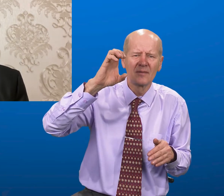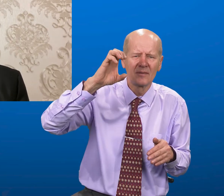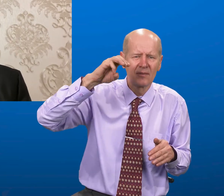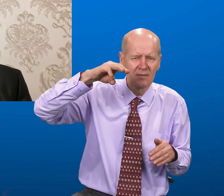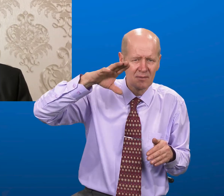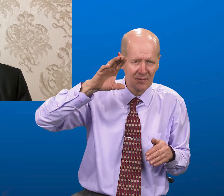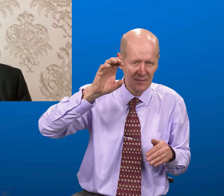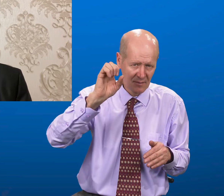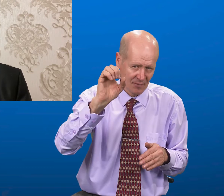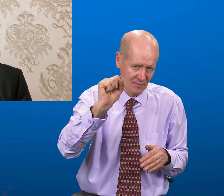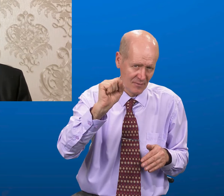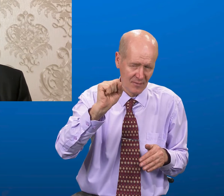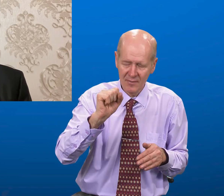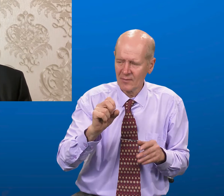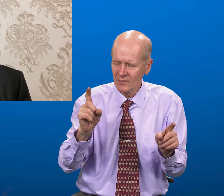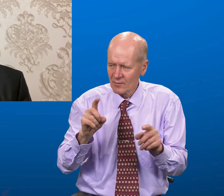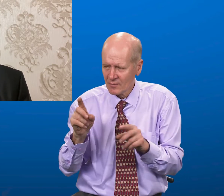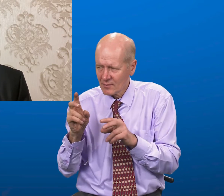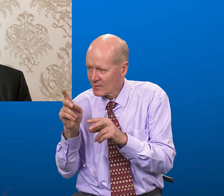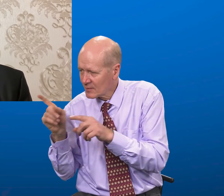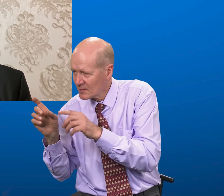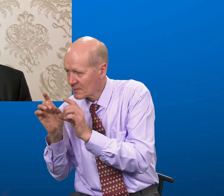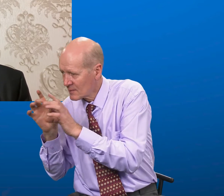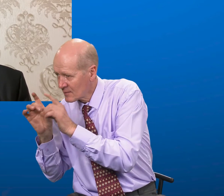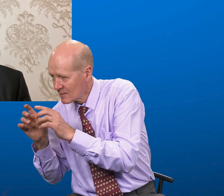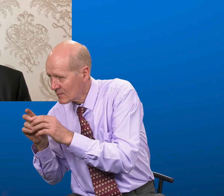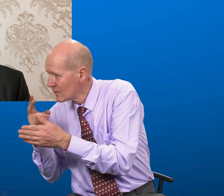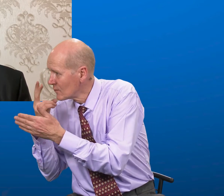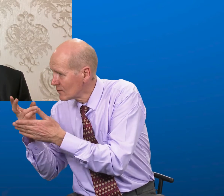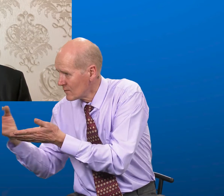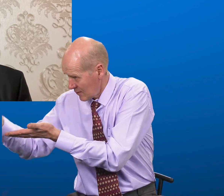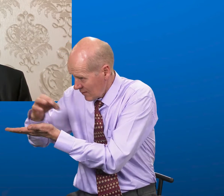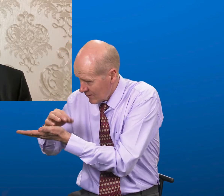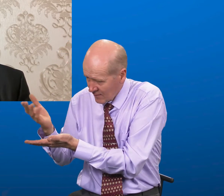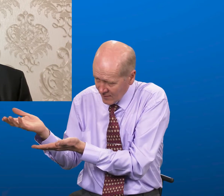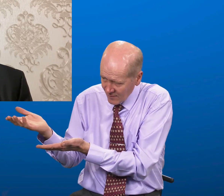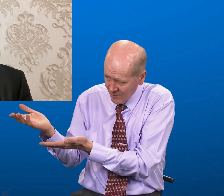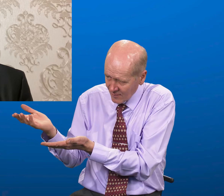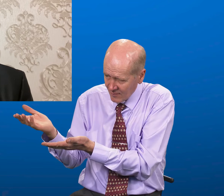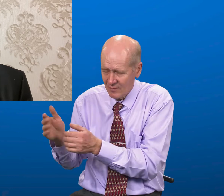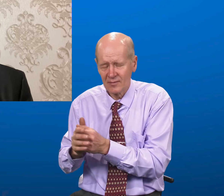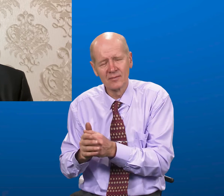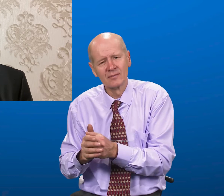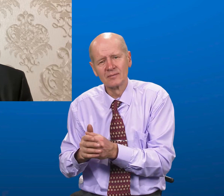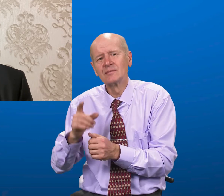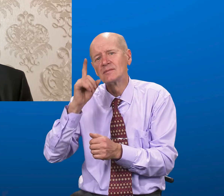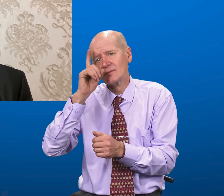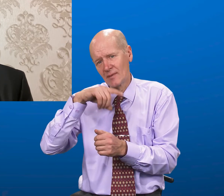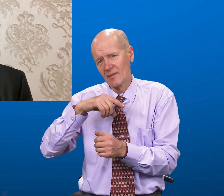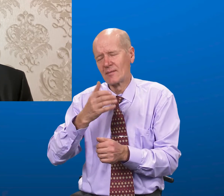фарисеям, чтобы увидеть реакцию фарисеев, потому что знали